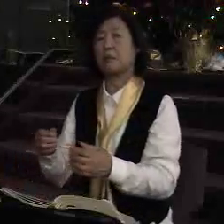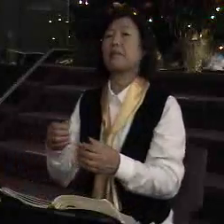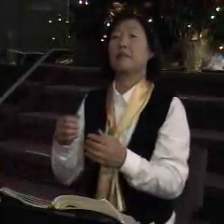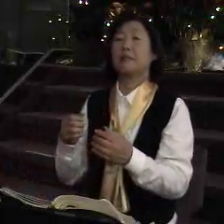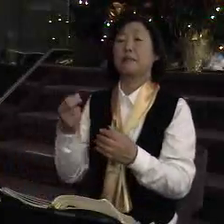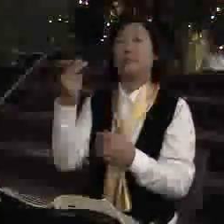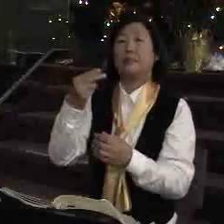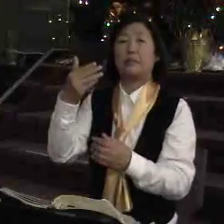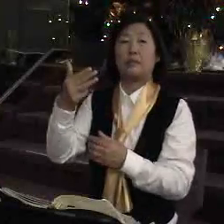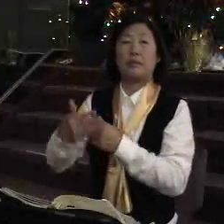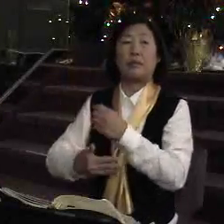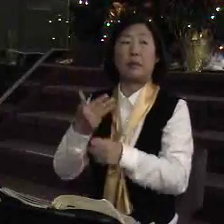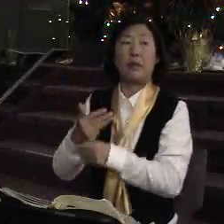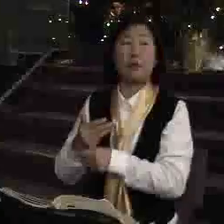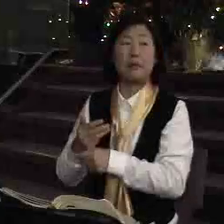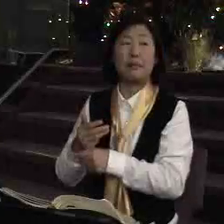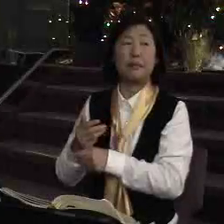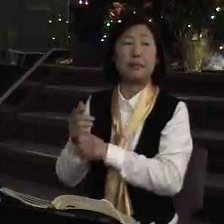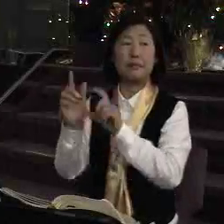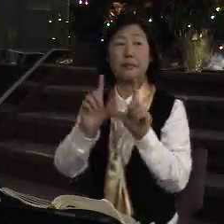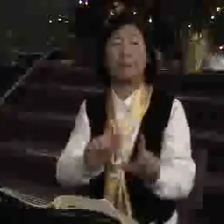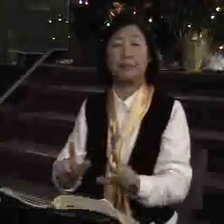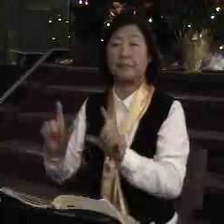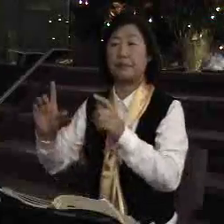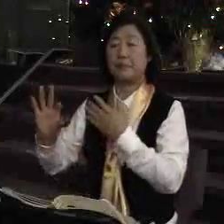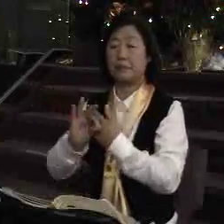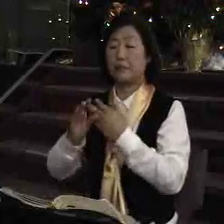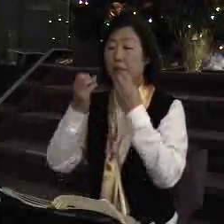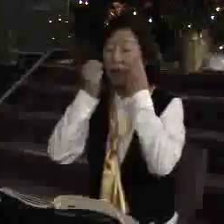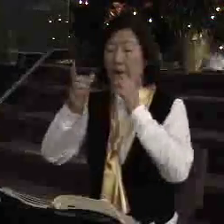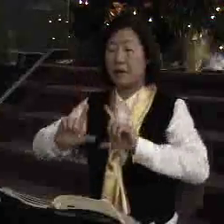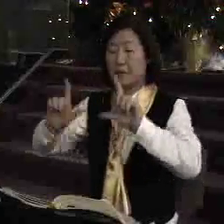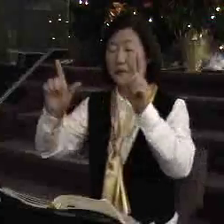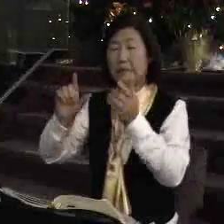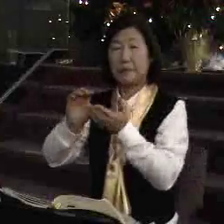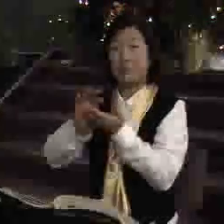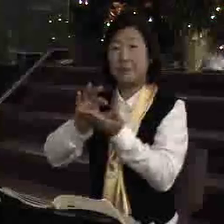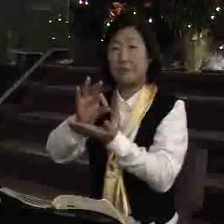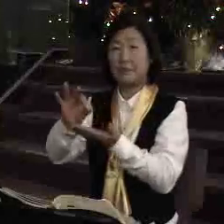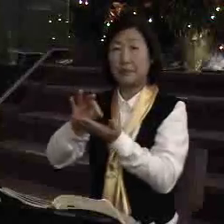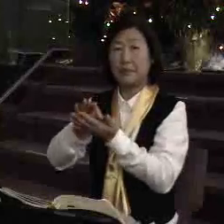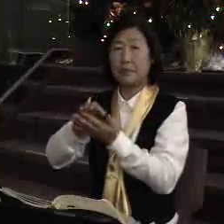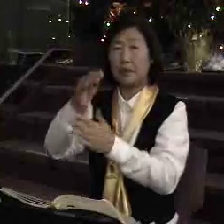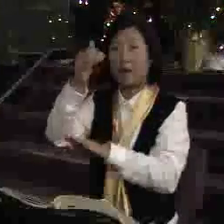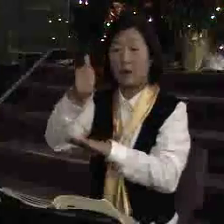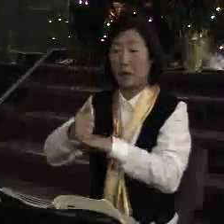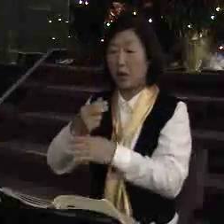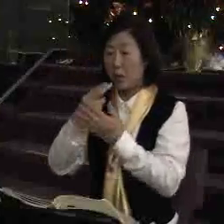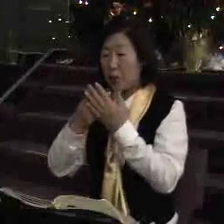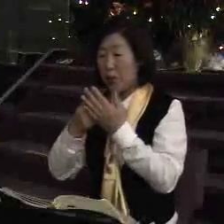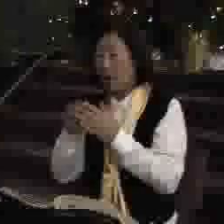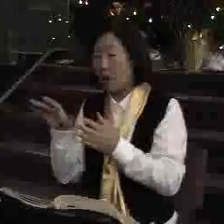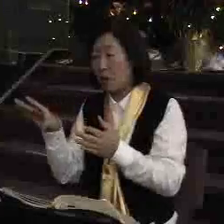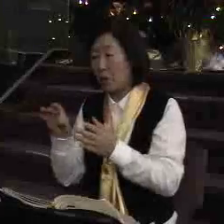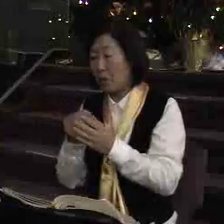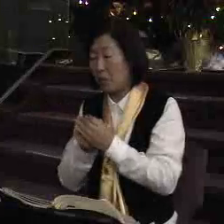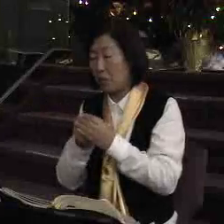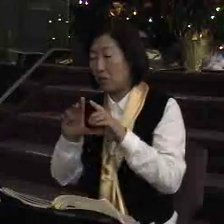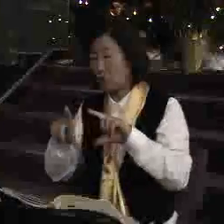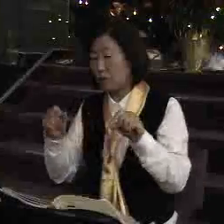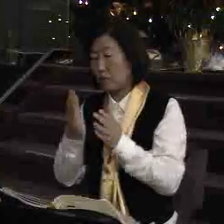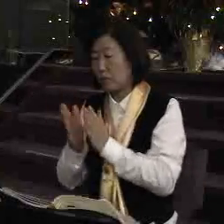2008년도 한 해를 보내면서 새해 첫 시간에 물질을 드리는 송구영신 예배 헌금 봉투가 준비되어 있고요. 특별히 가장